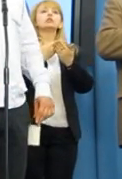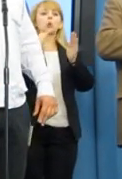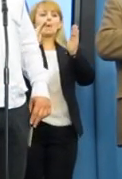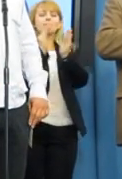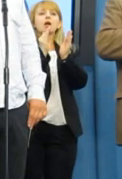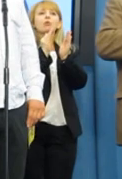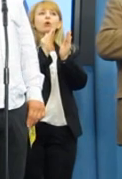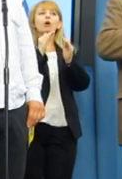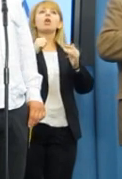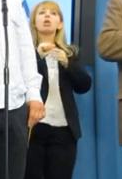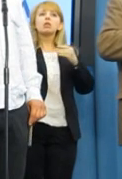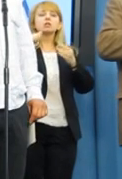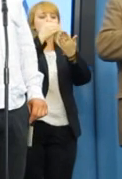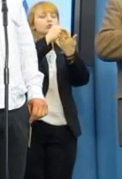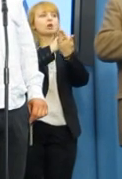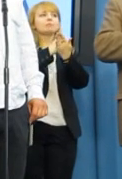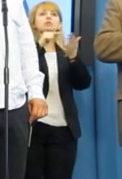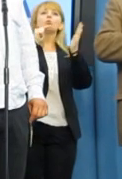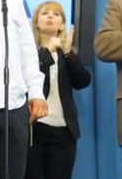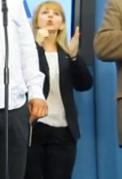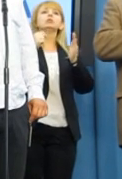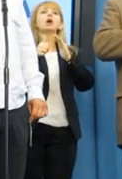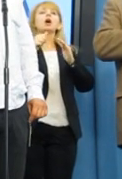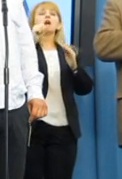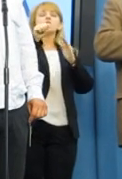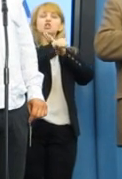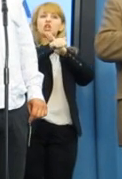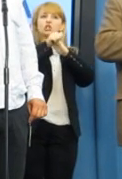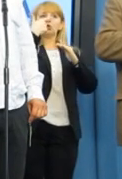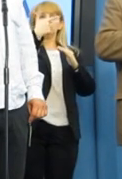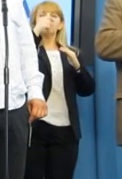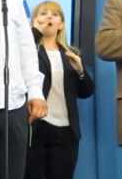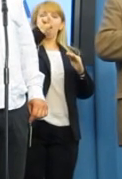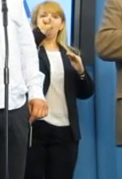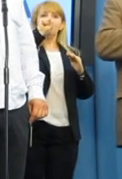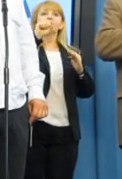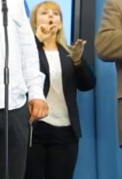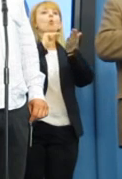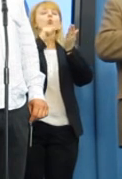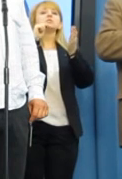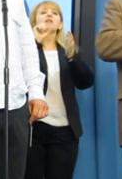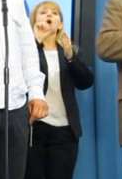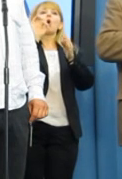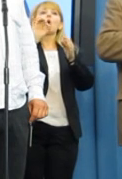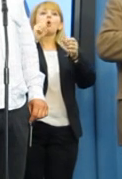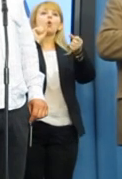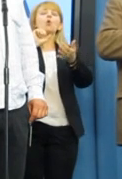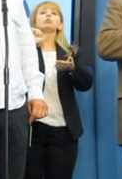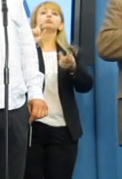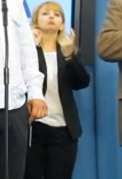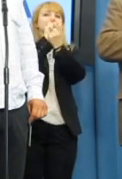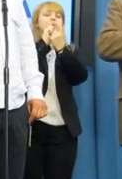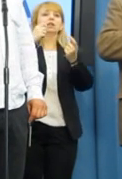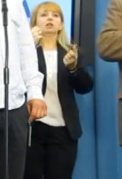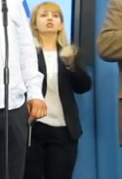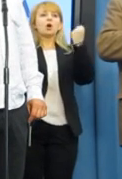części stosuje się przepis artykułu 62a ustawy o przeciwdziałaniu narkomanii. To jest